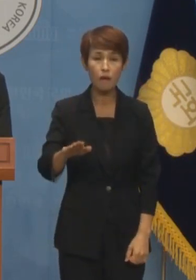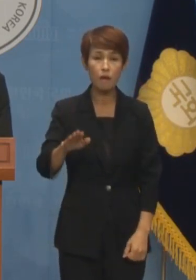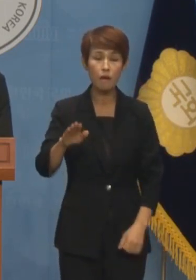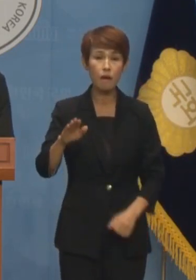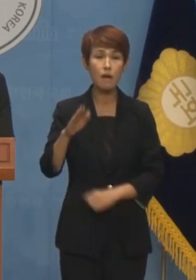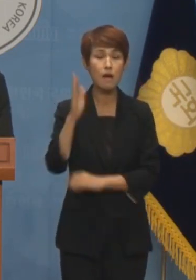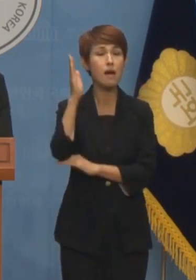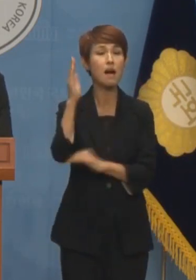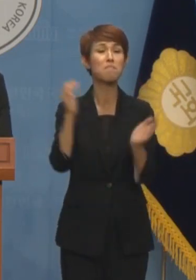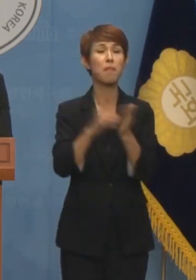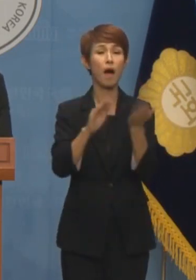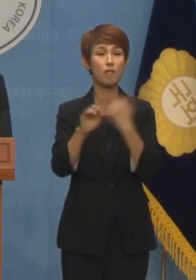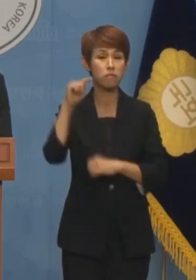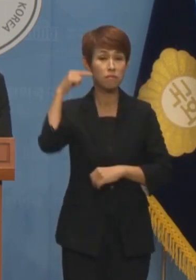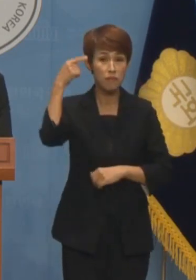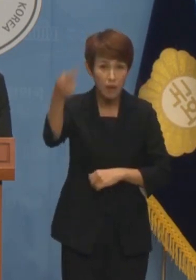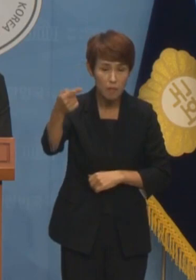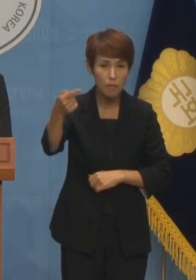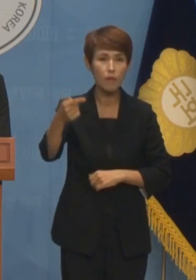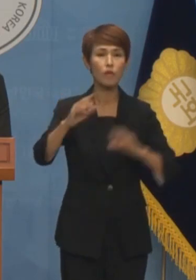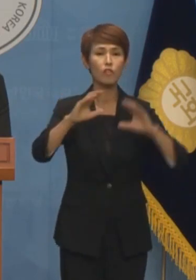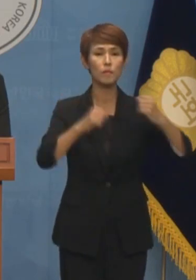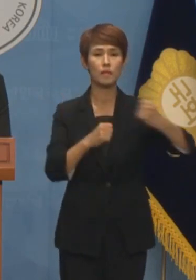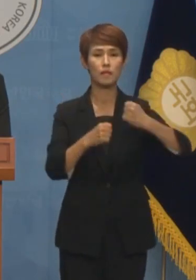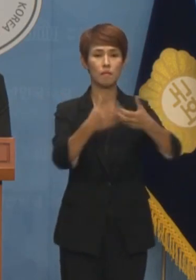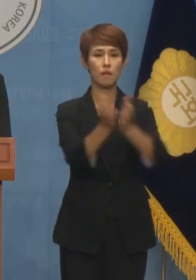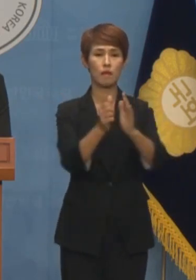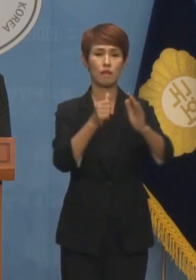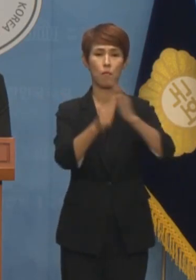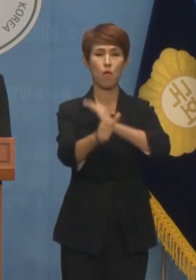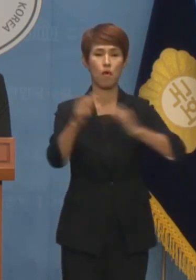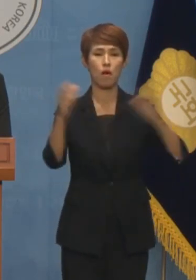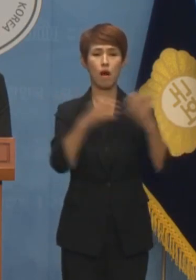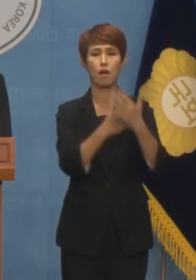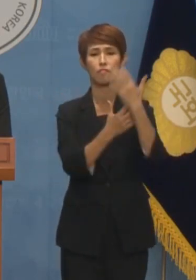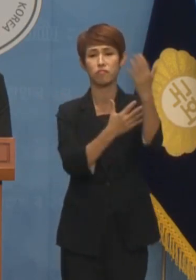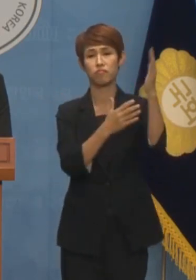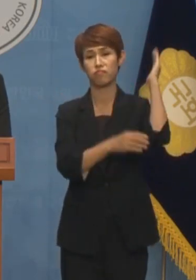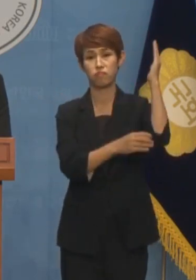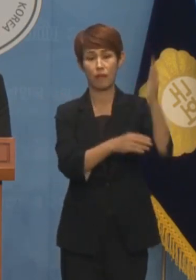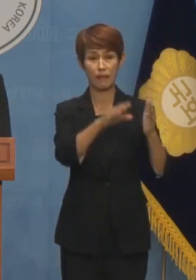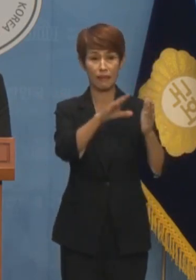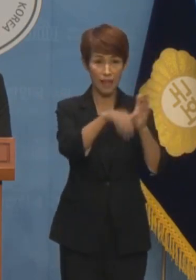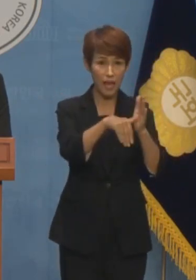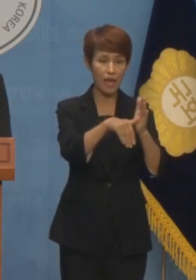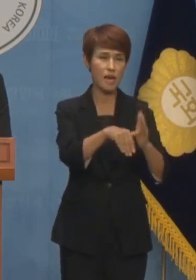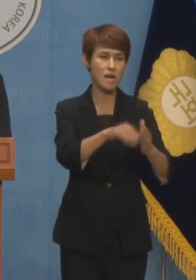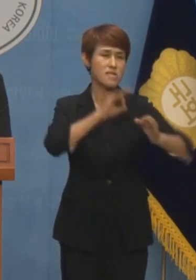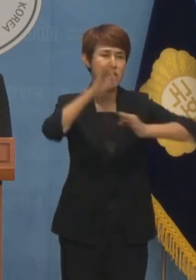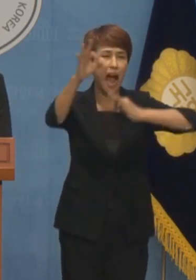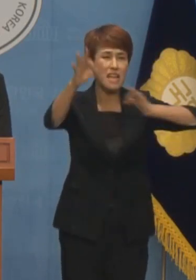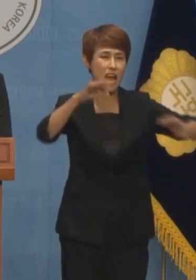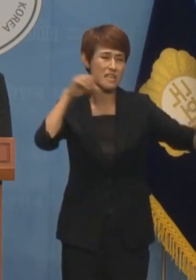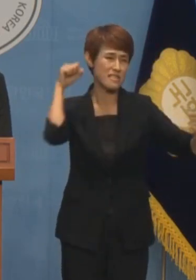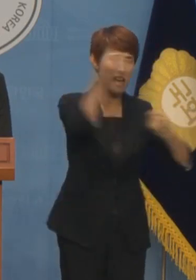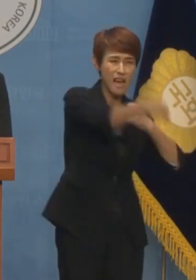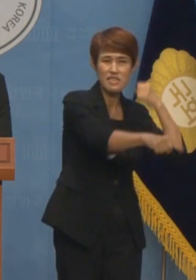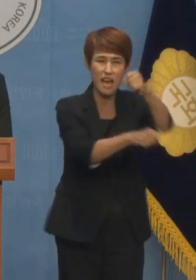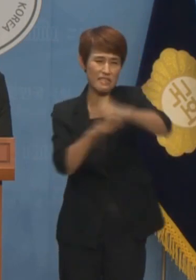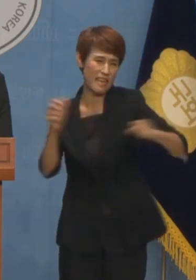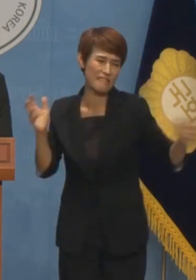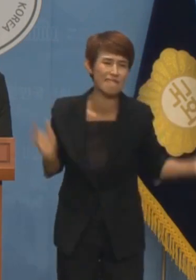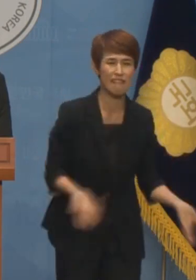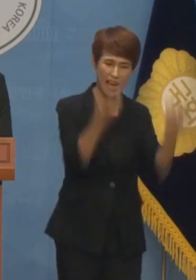지나지 않아 국민의힘 당대표 선거 합동 연설회장에서는 고성과 몸싸움이